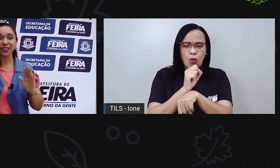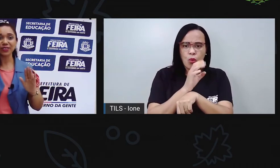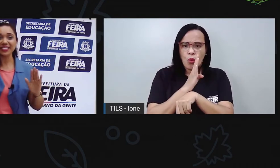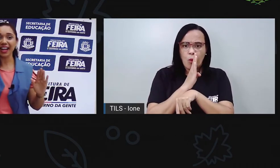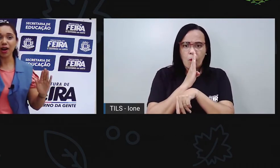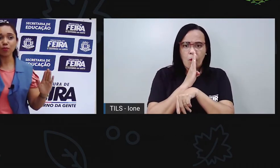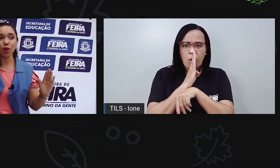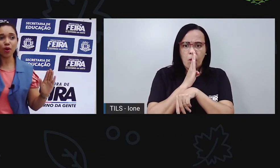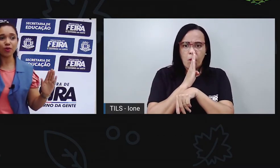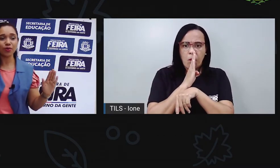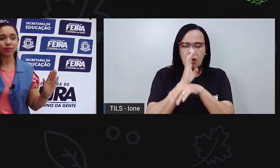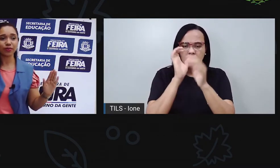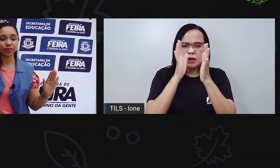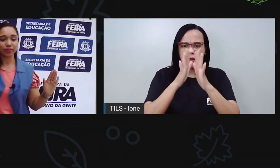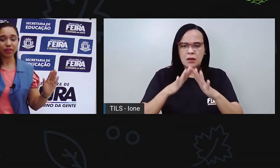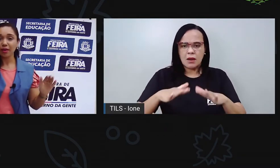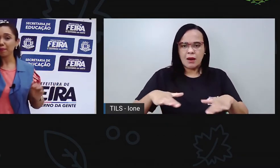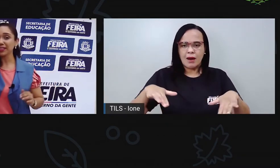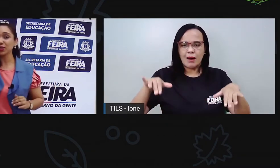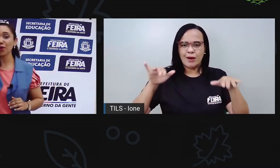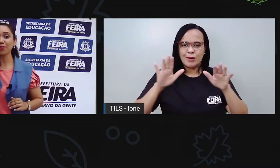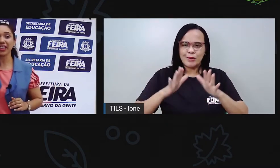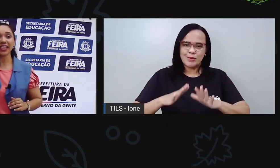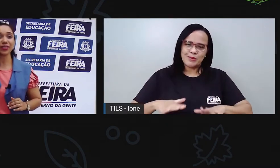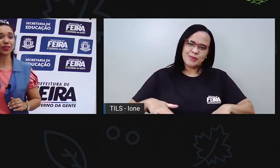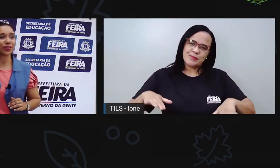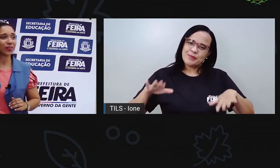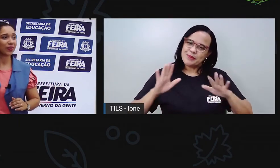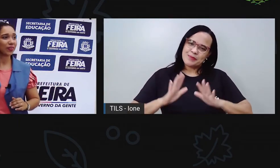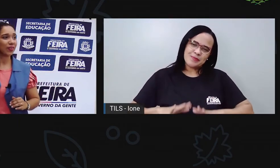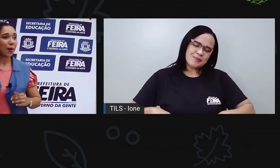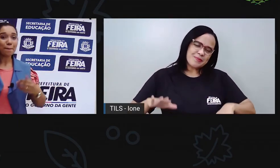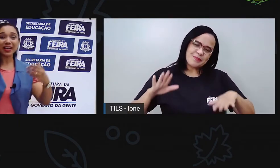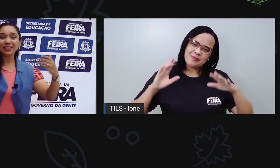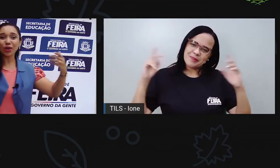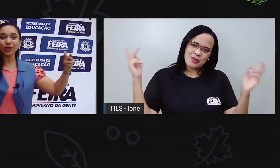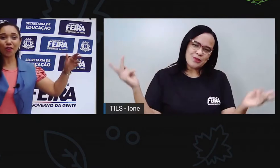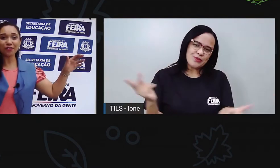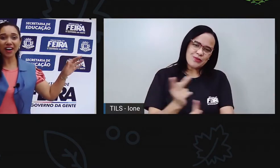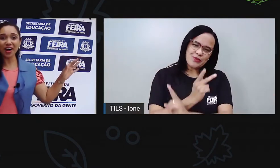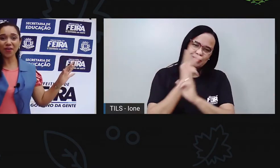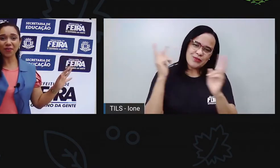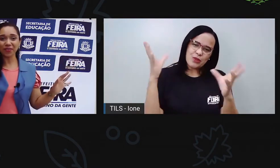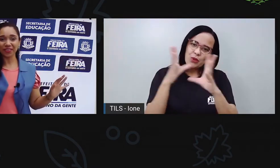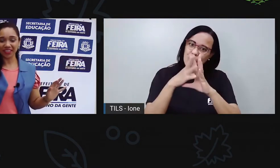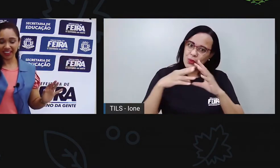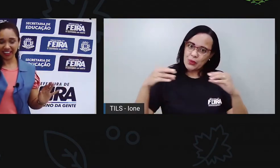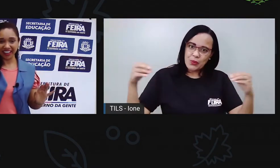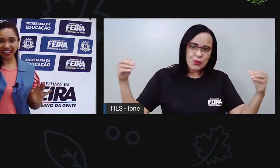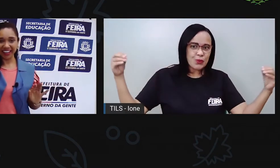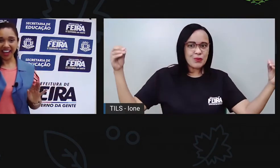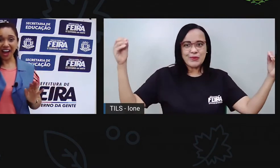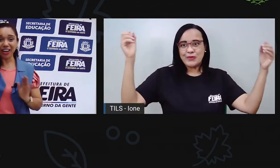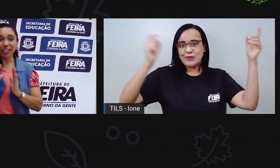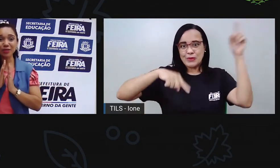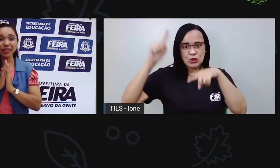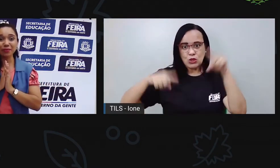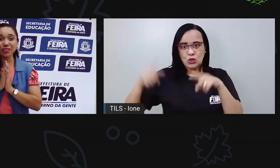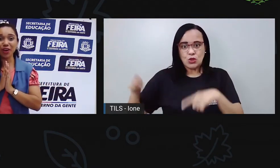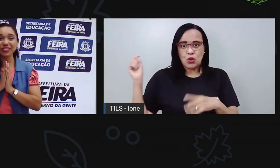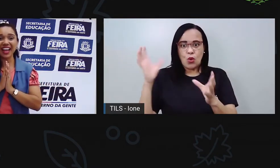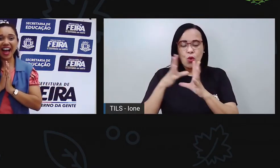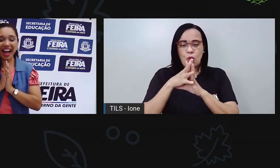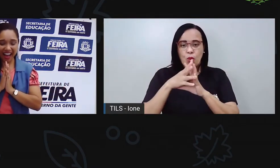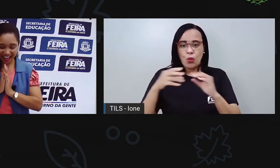Parece que tudo se acalmou! Passou o vento, passou o trovão. Agora nós